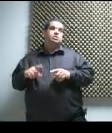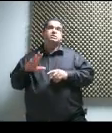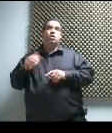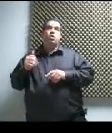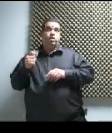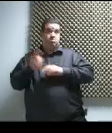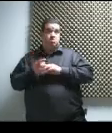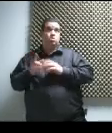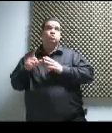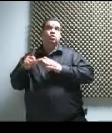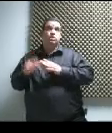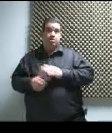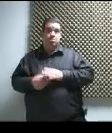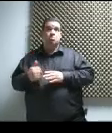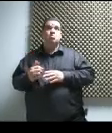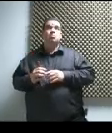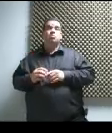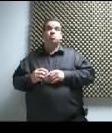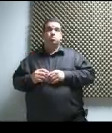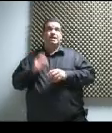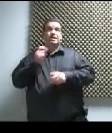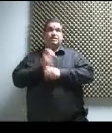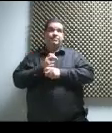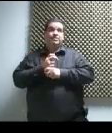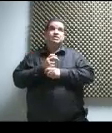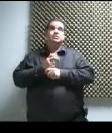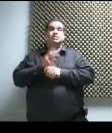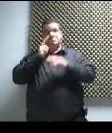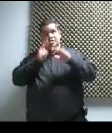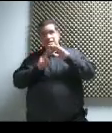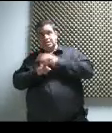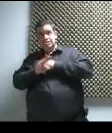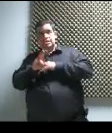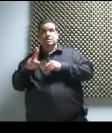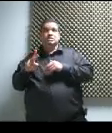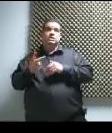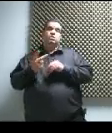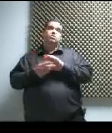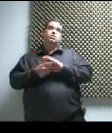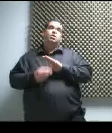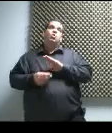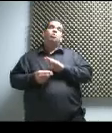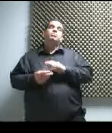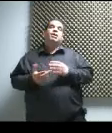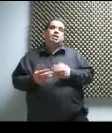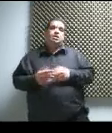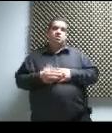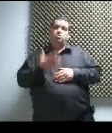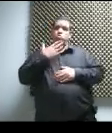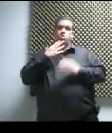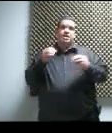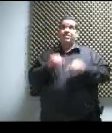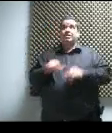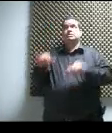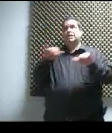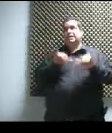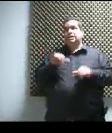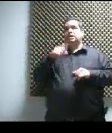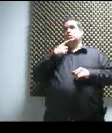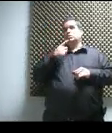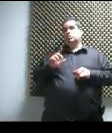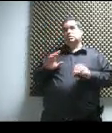minutos. O sea, aquí sí, es bien difícil predecir las réplicas. No hay como algo ya estandarizado que uno